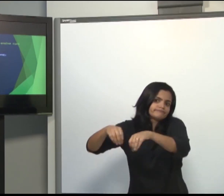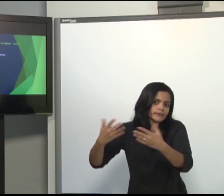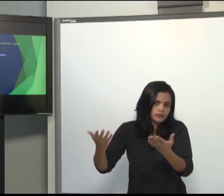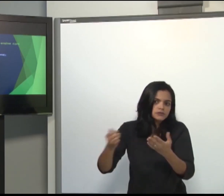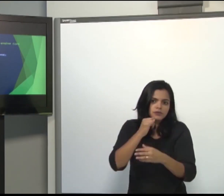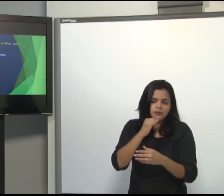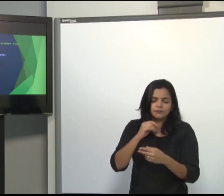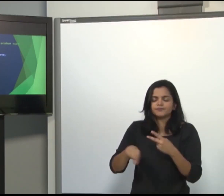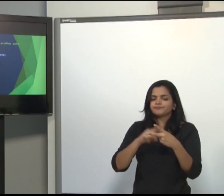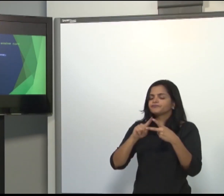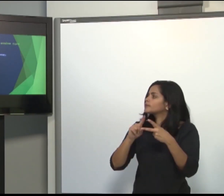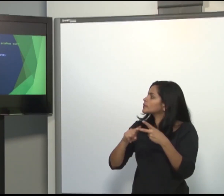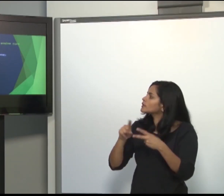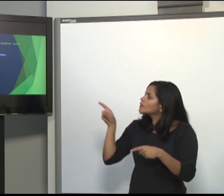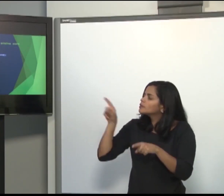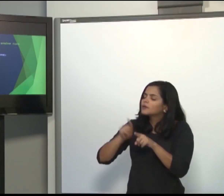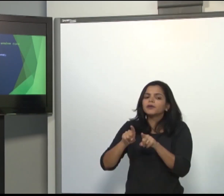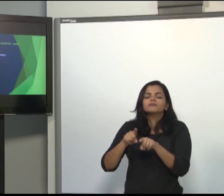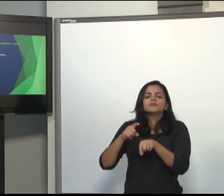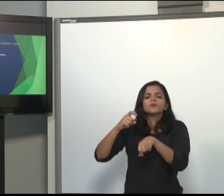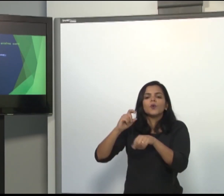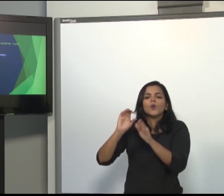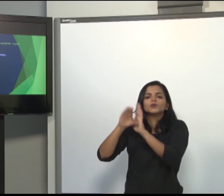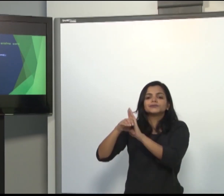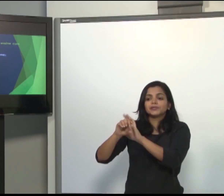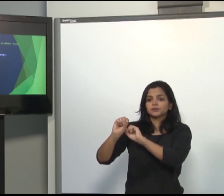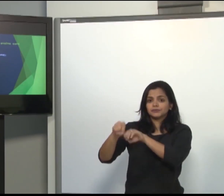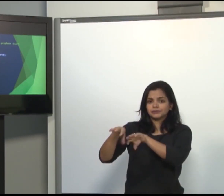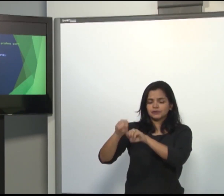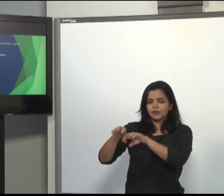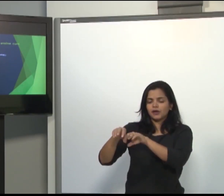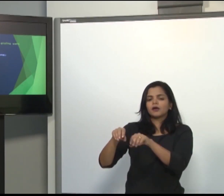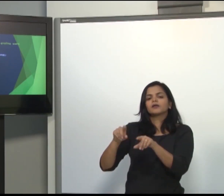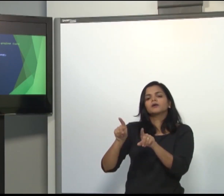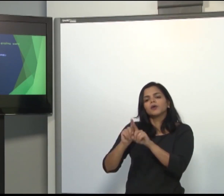No uso, no processo de ensino. Também